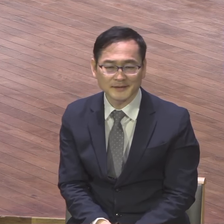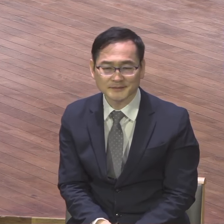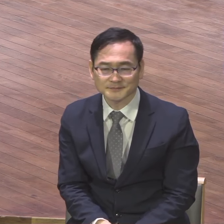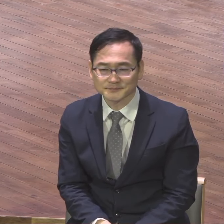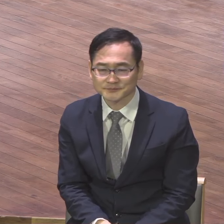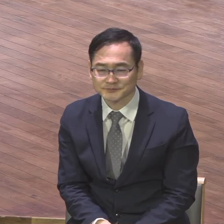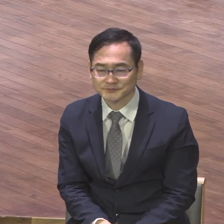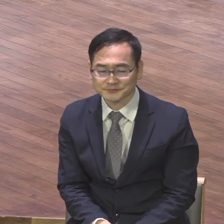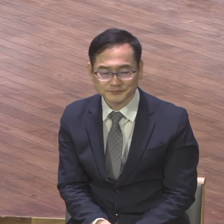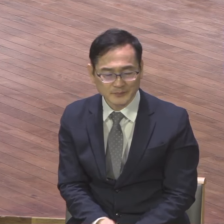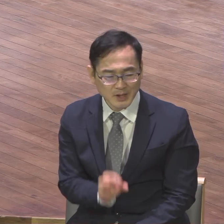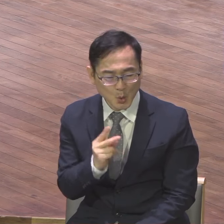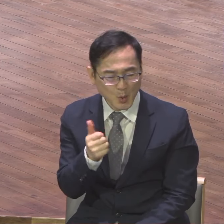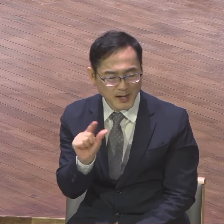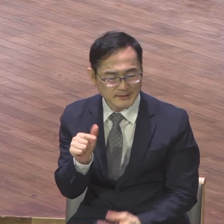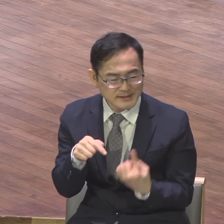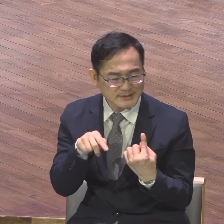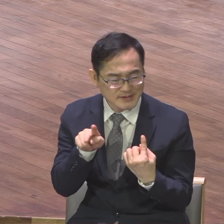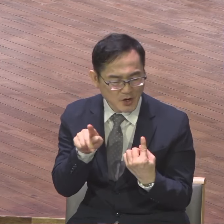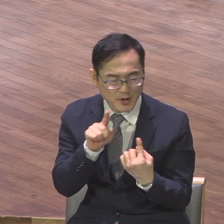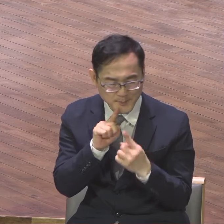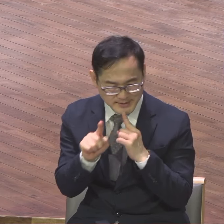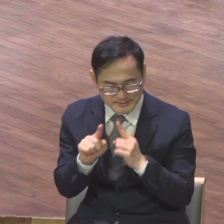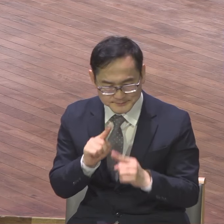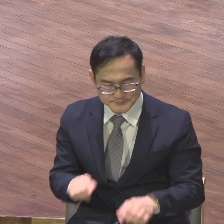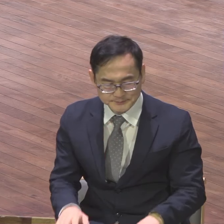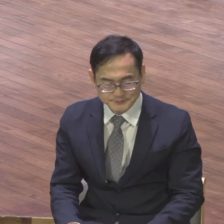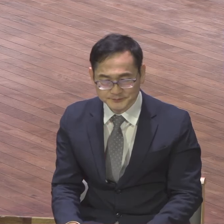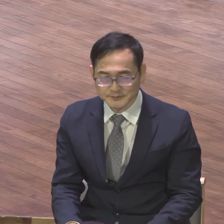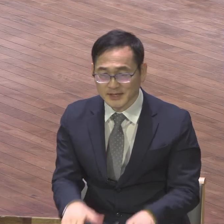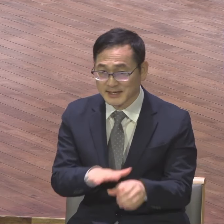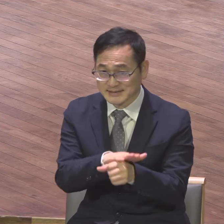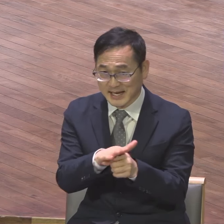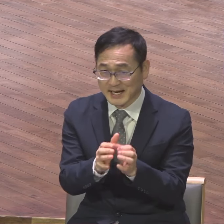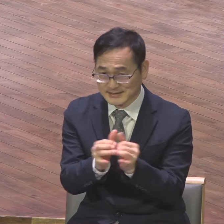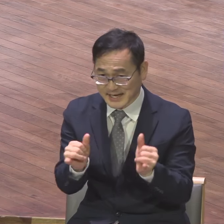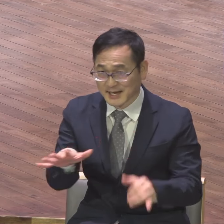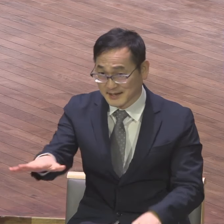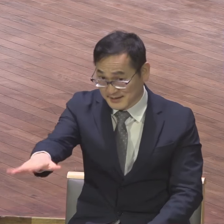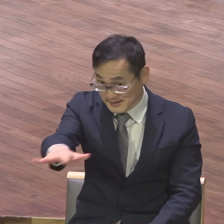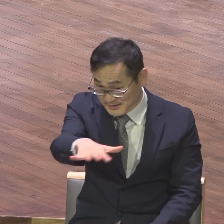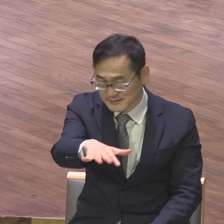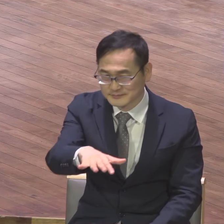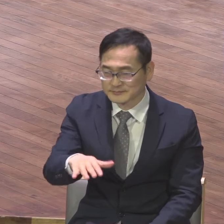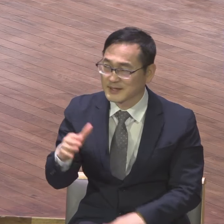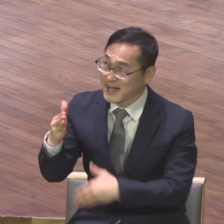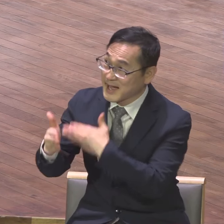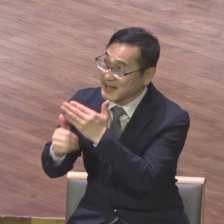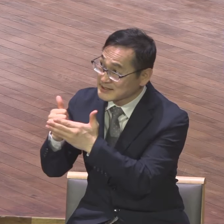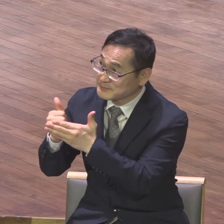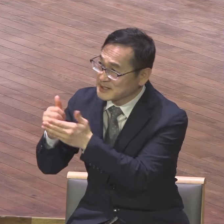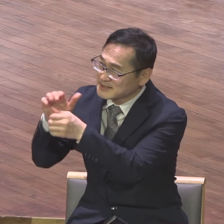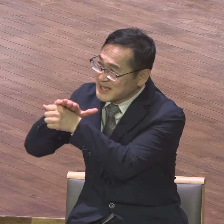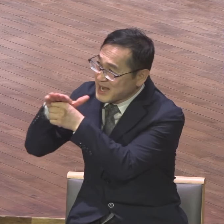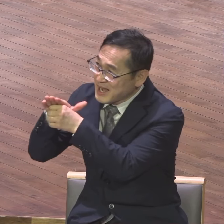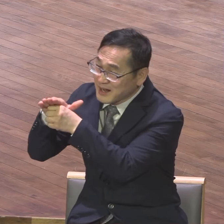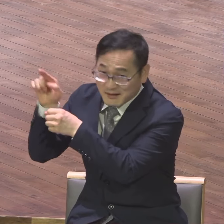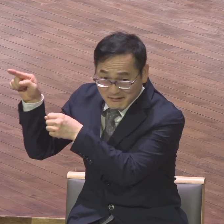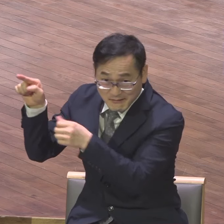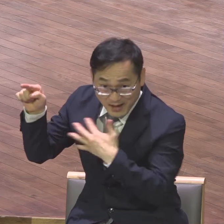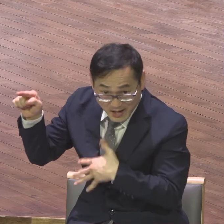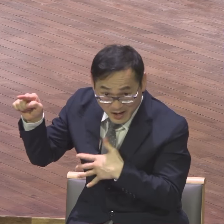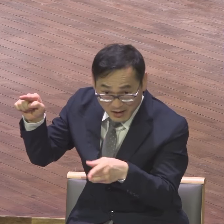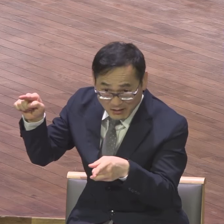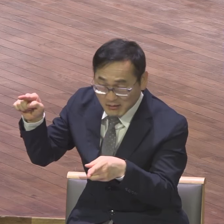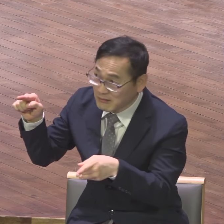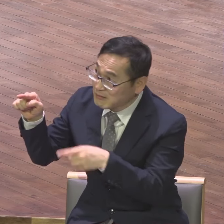요한일서 4장 11절에 보면 사도 요한이 이렇게 결론 내리죠. 사랑하는 자들아, 하나님이 이같이 우리를 사랑하셨은즉